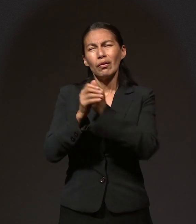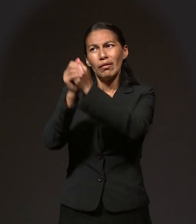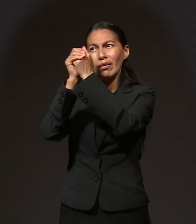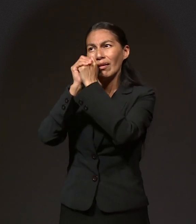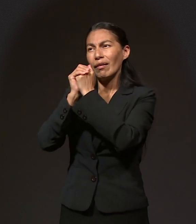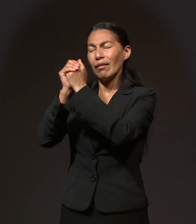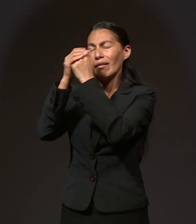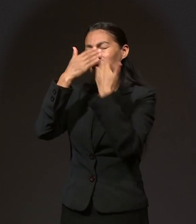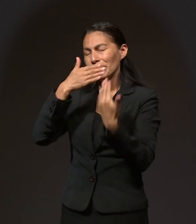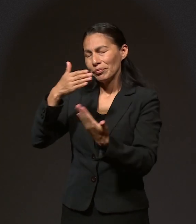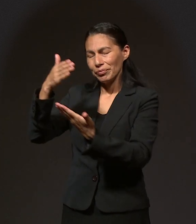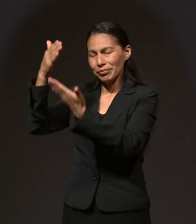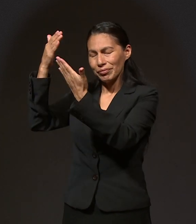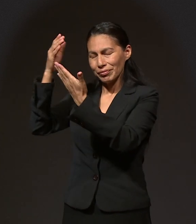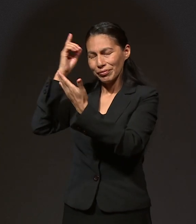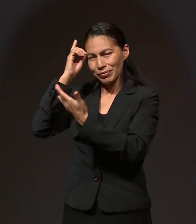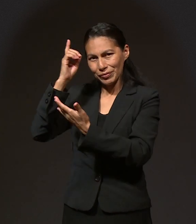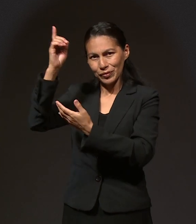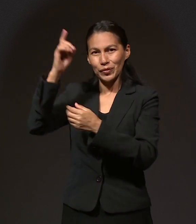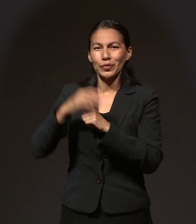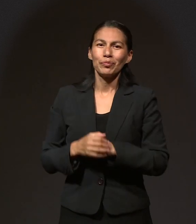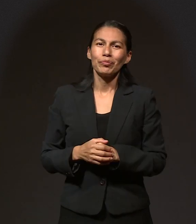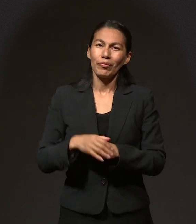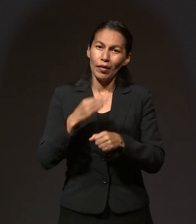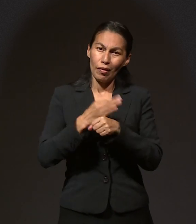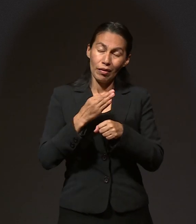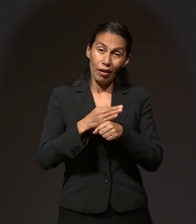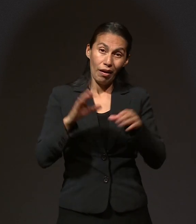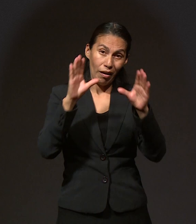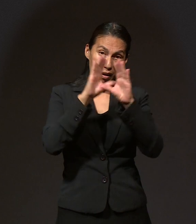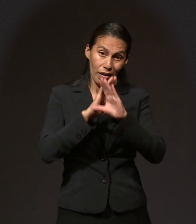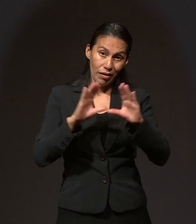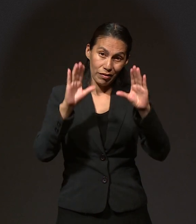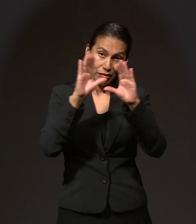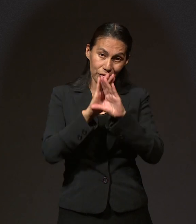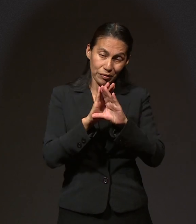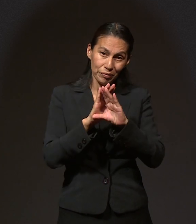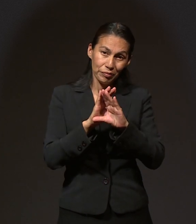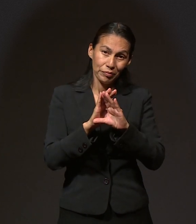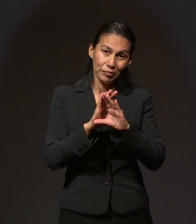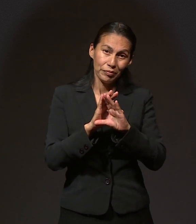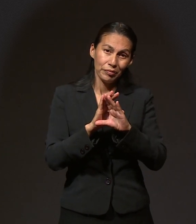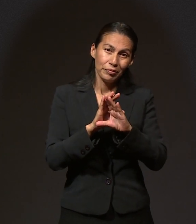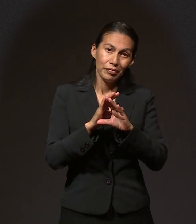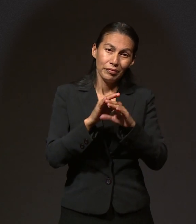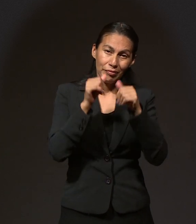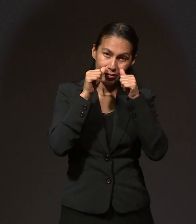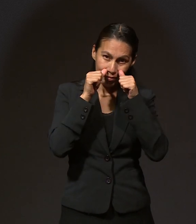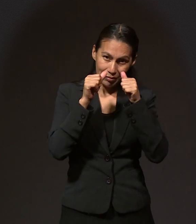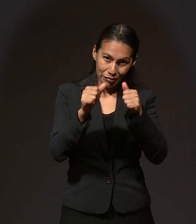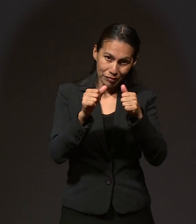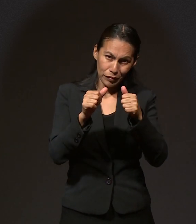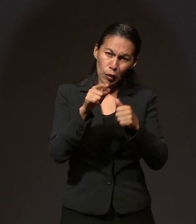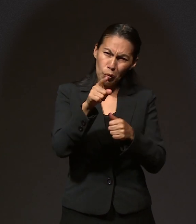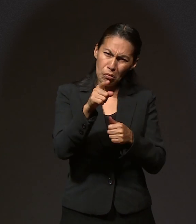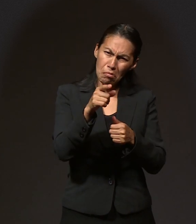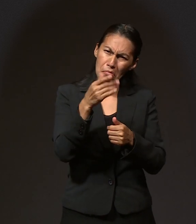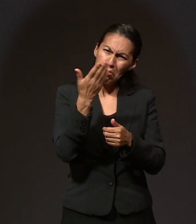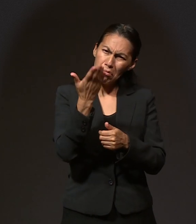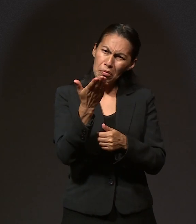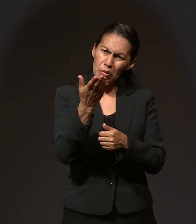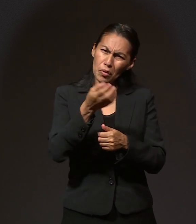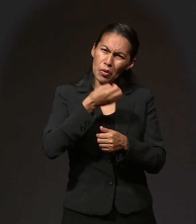este canto que nos inspirará a orar les pido que envíen estos pedidos de oración